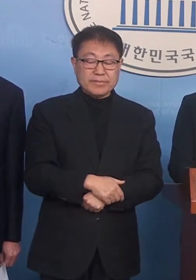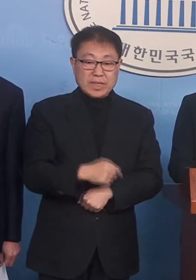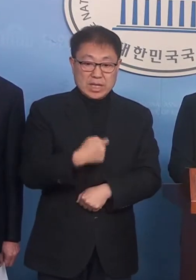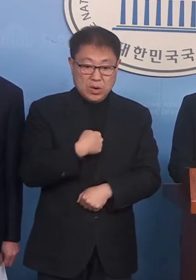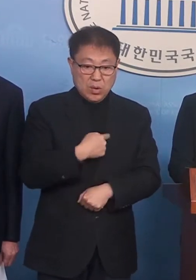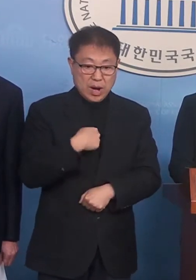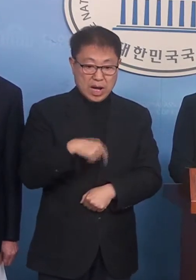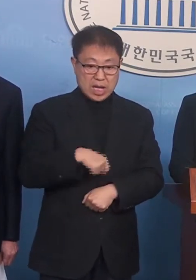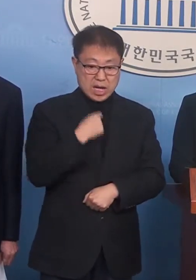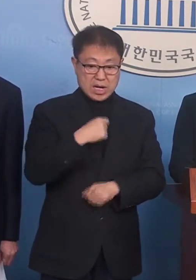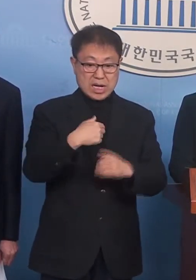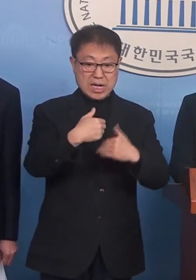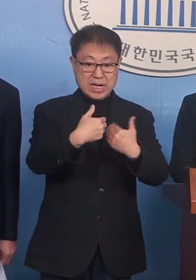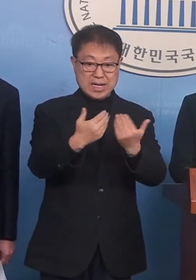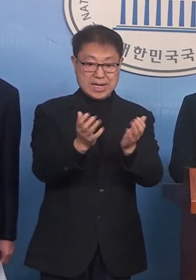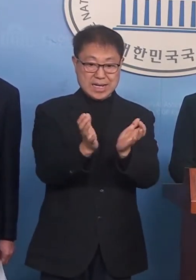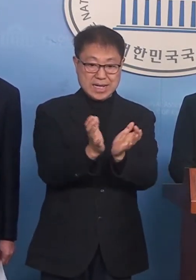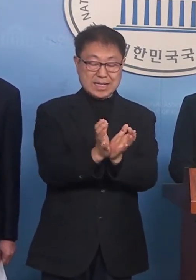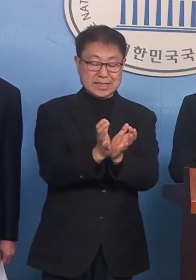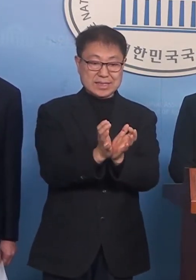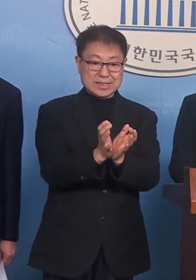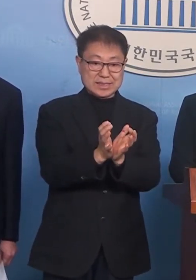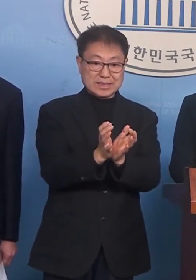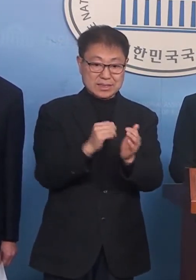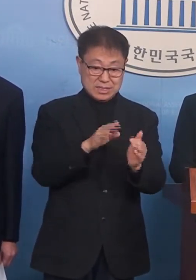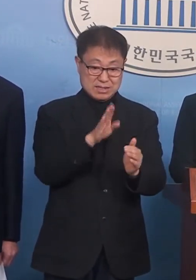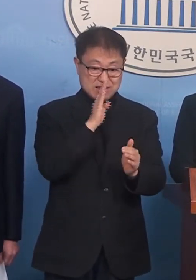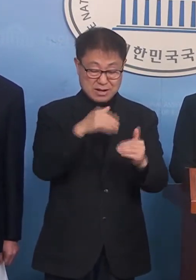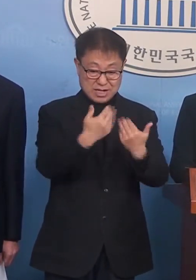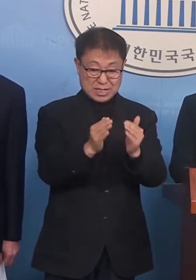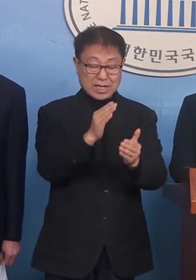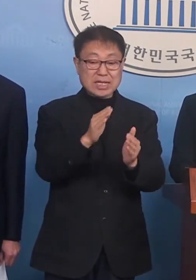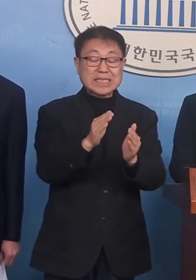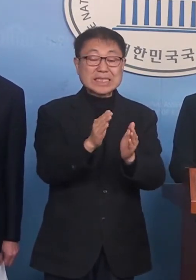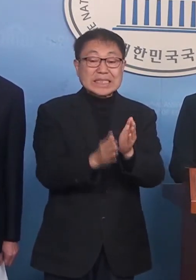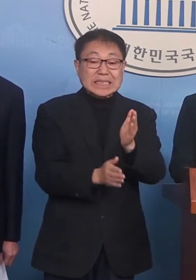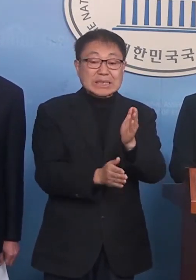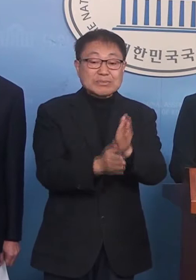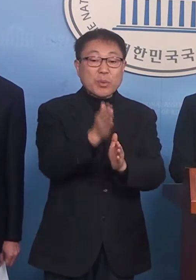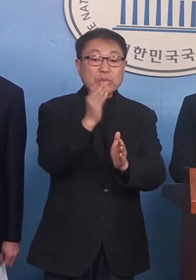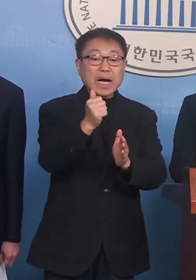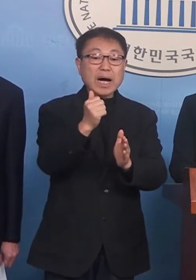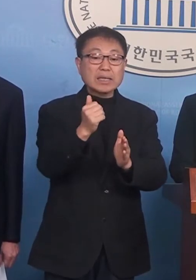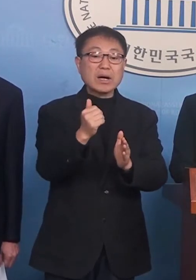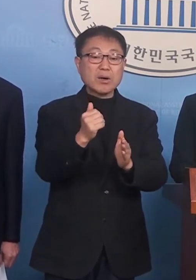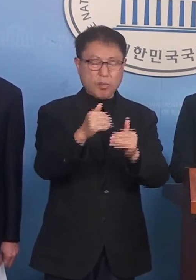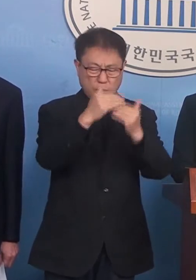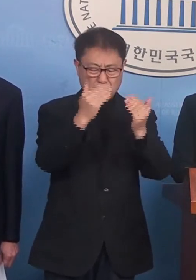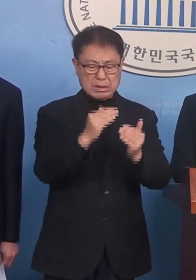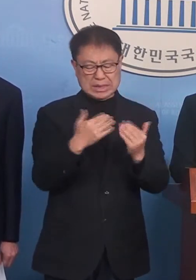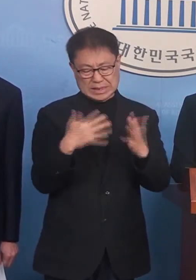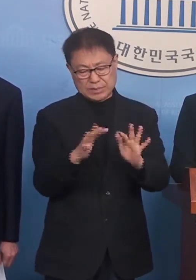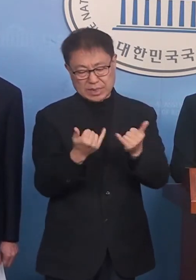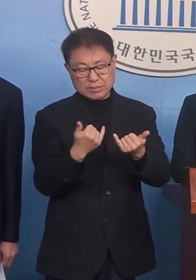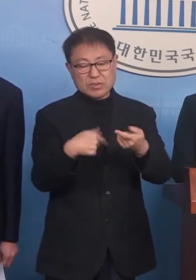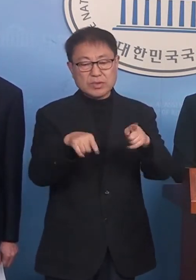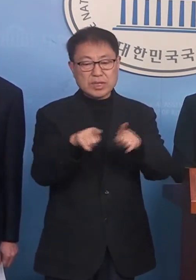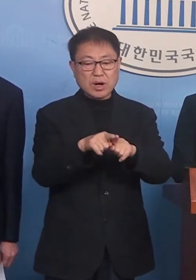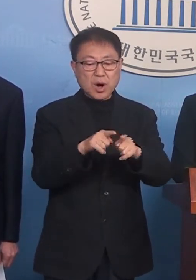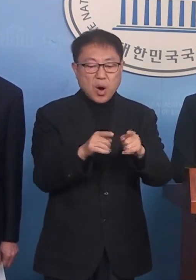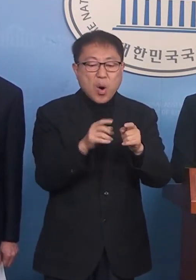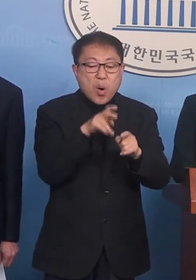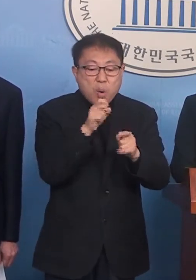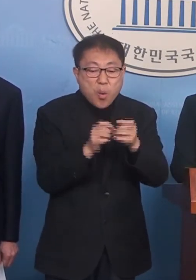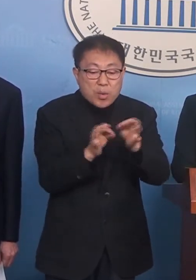저와 정의당은 저는 정의당의 민생본부장으로서 우리 사회 을들과 함께 공정경제와